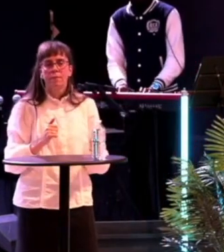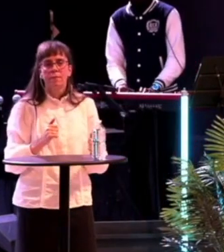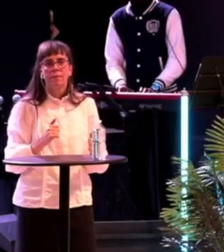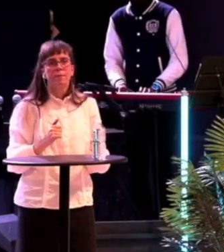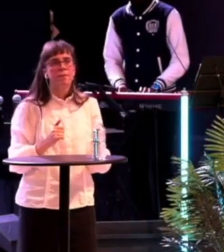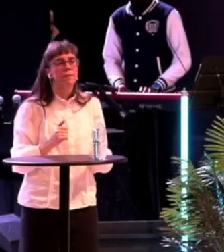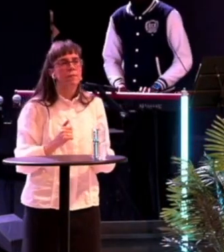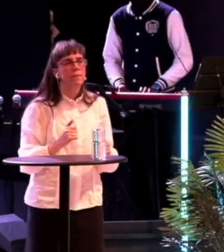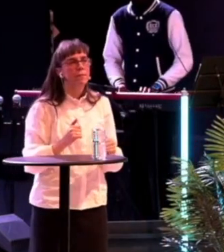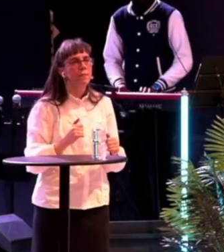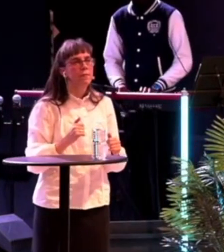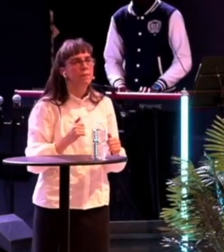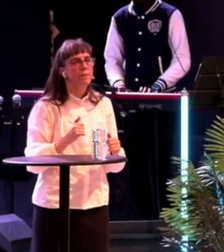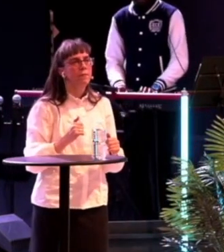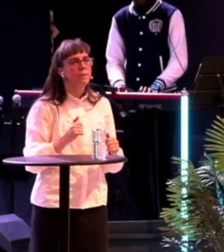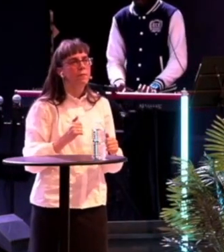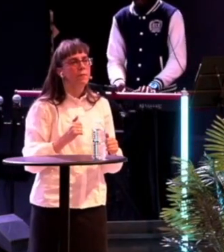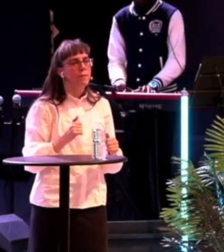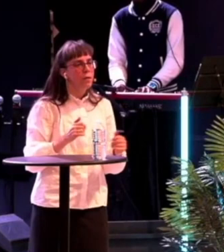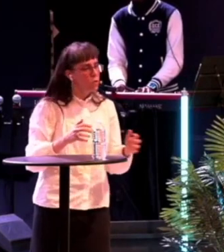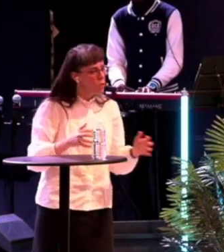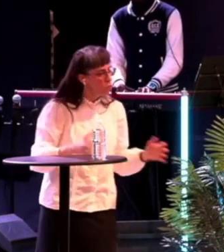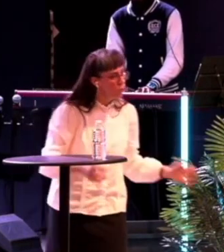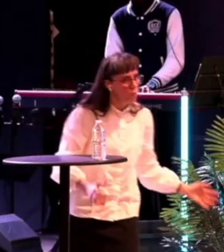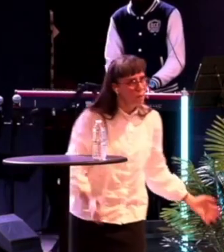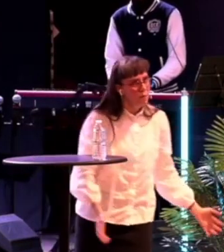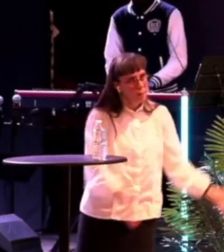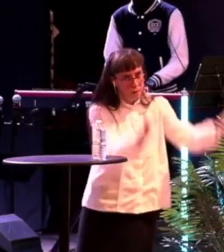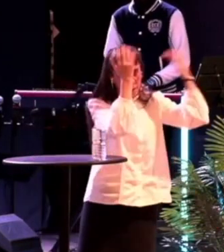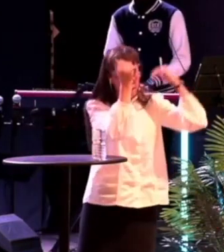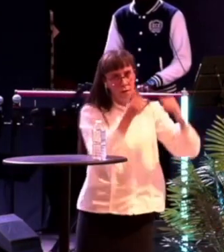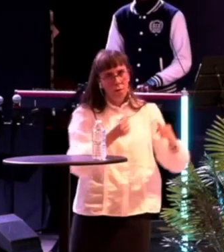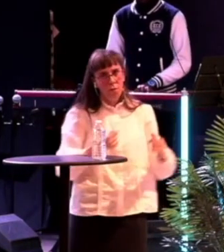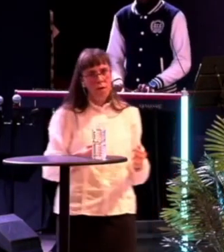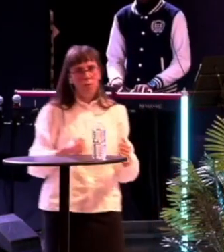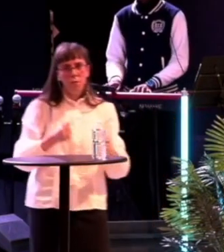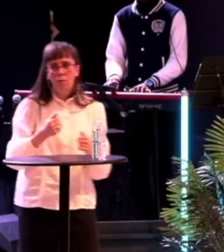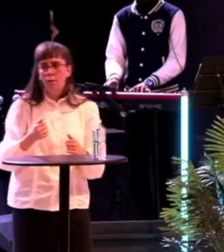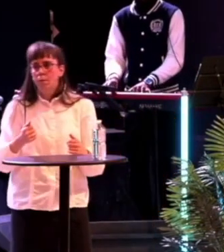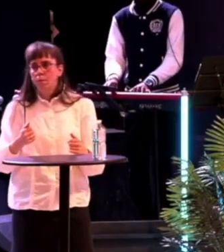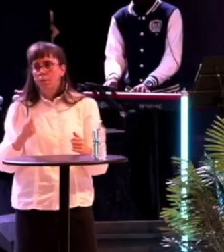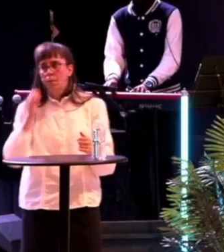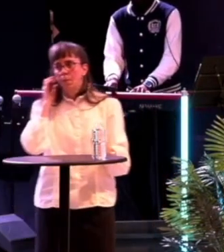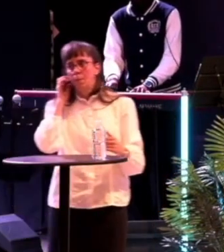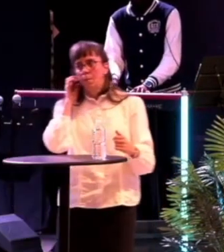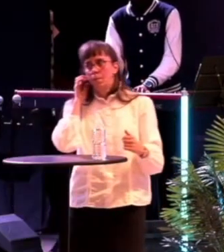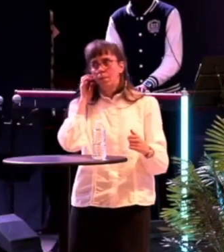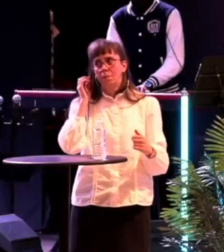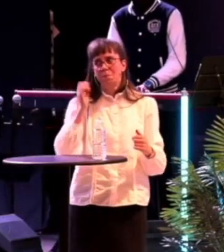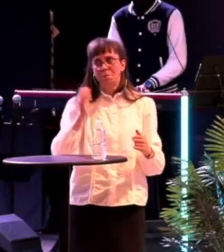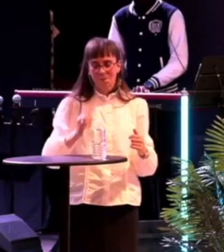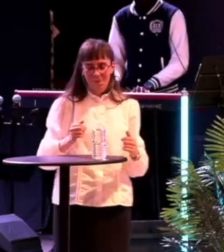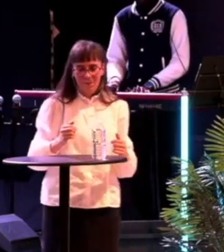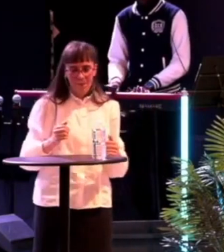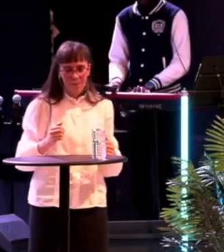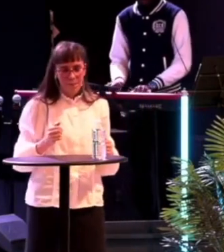Mais l'Église aura déjà été enlevée depuis longtemps. And the church would have been away with the Lord. La